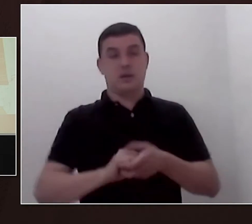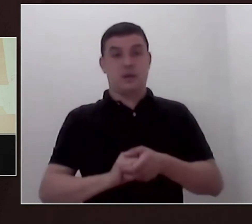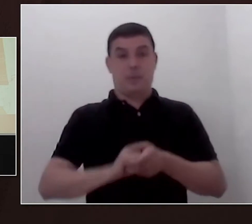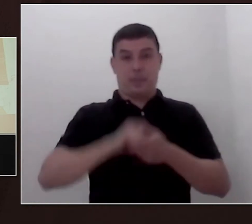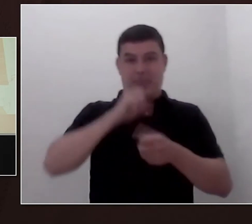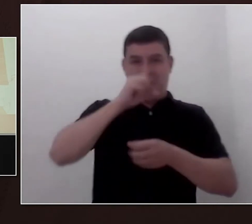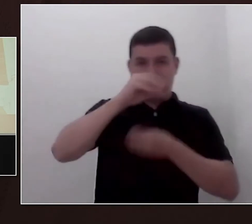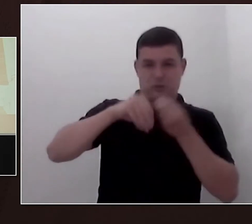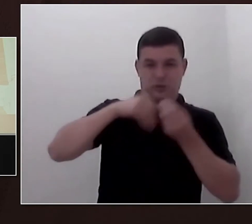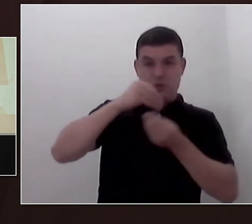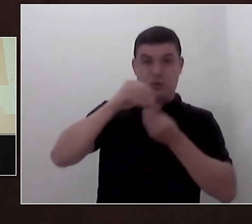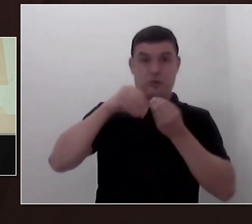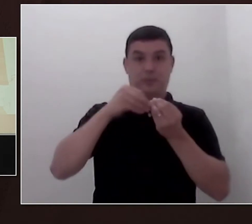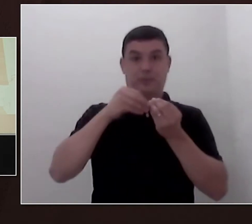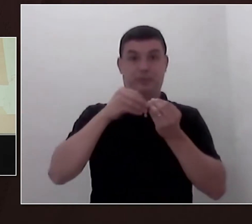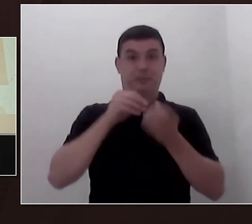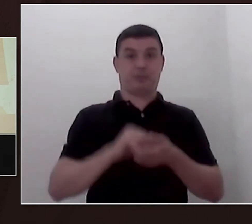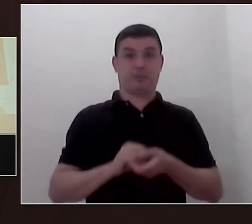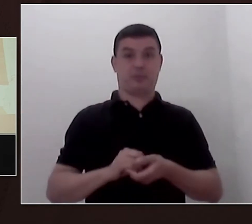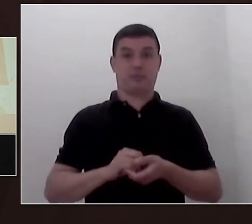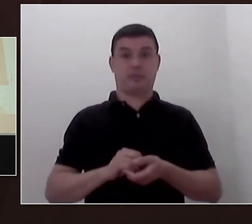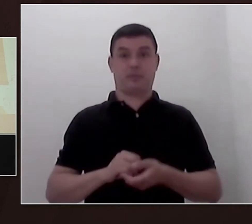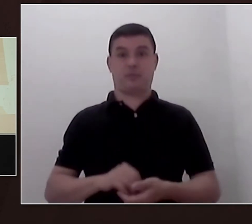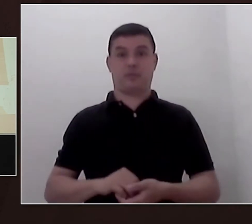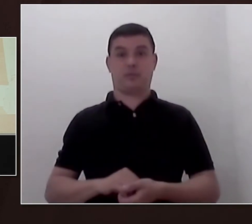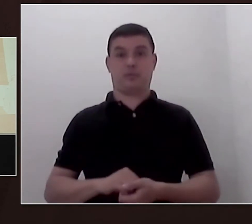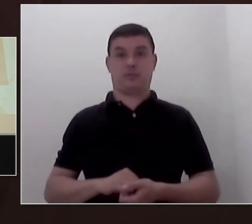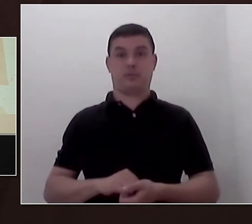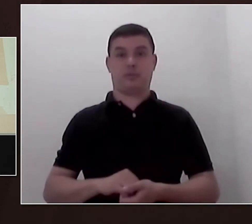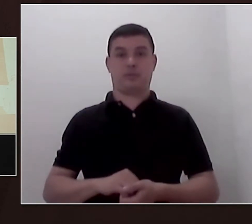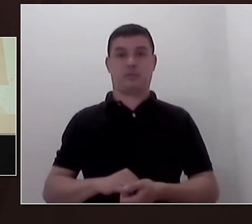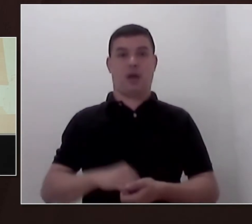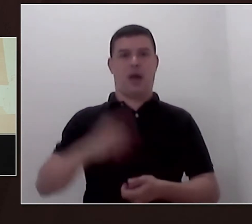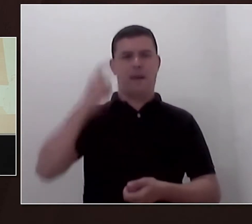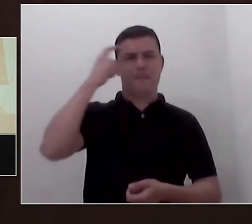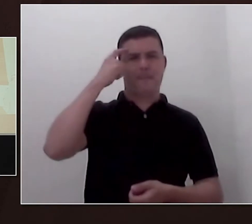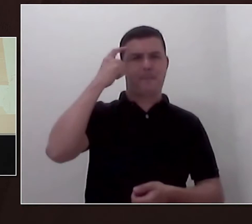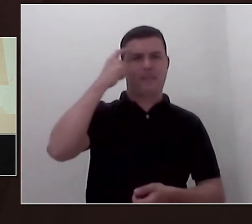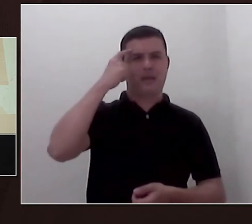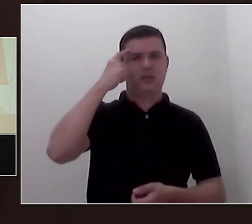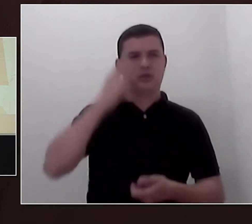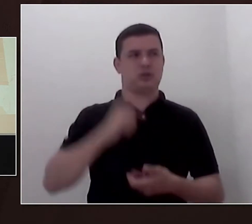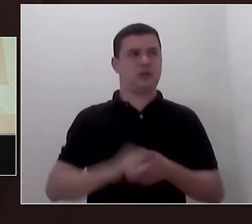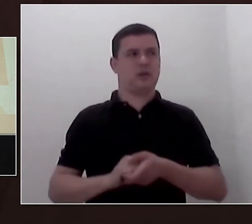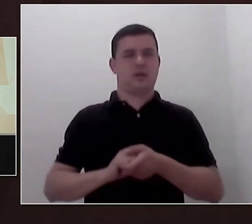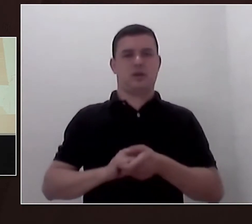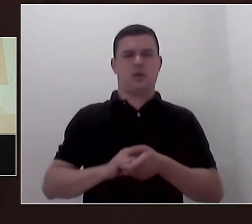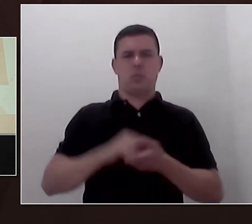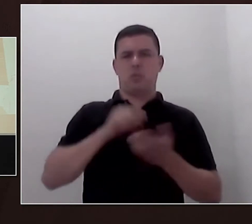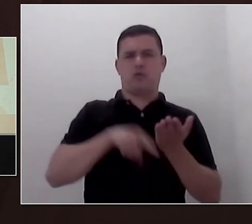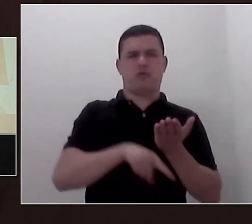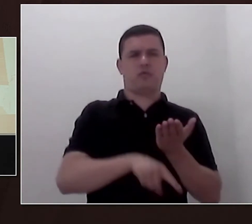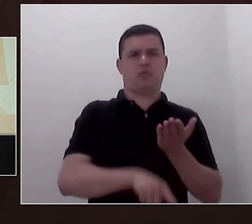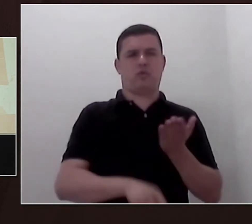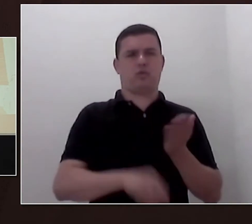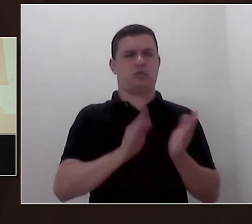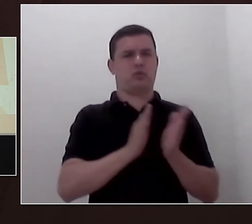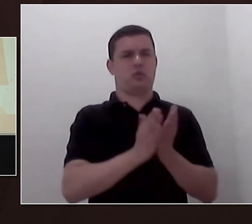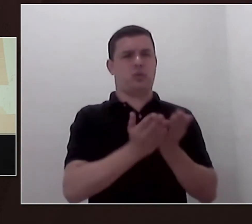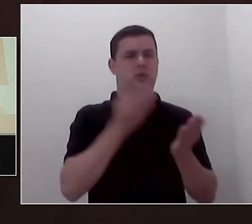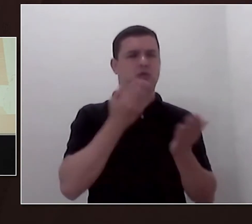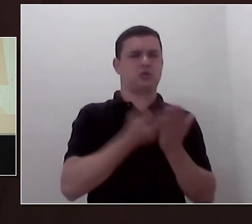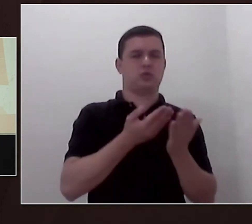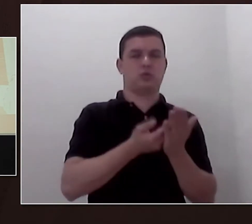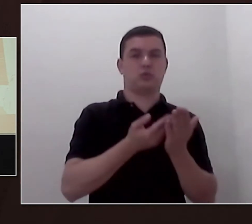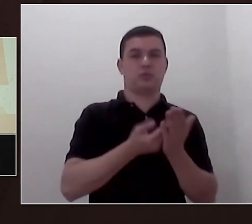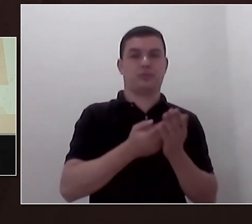conhecimento, exalta, né, a mente, e agora mistura-se com o judaísmo. Olha só que bolo